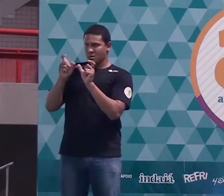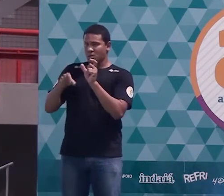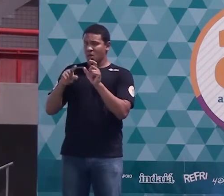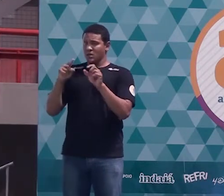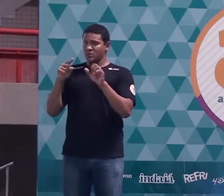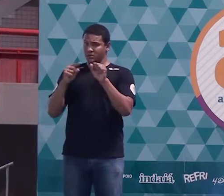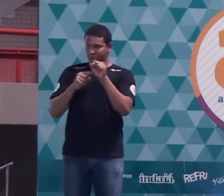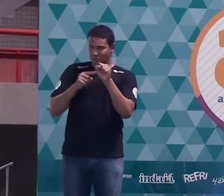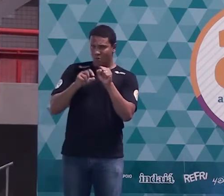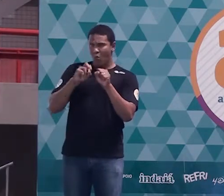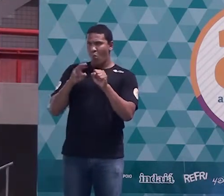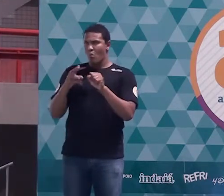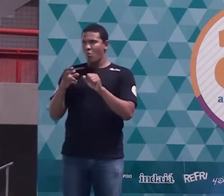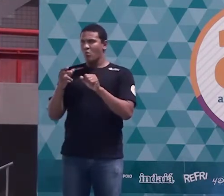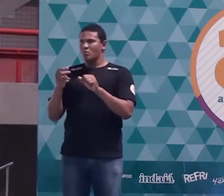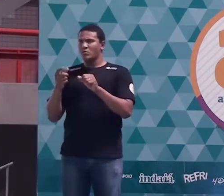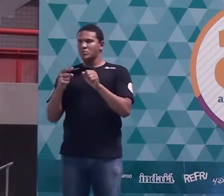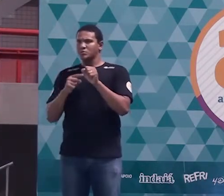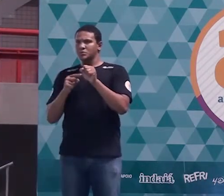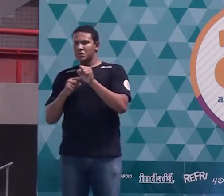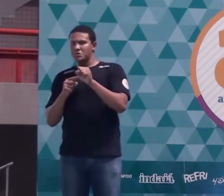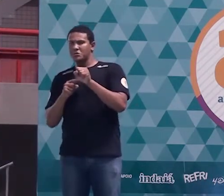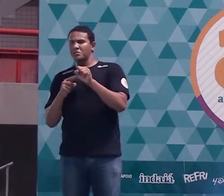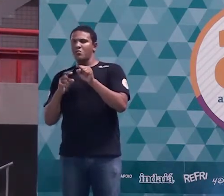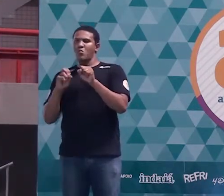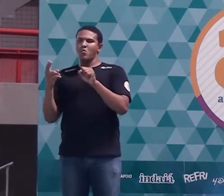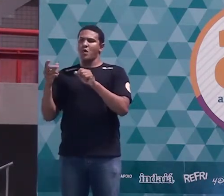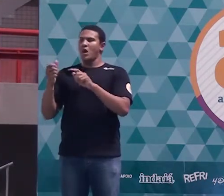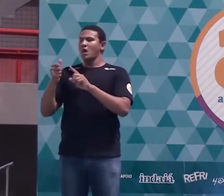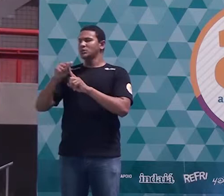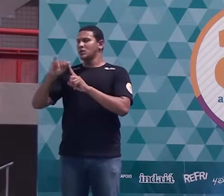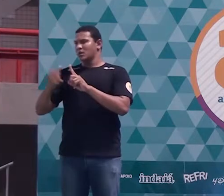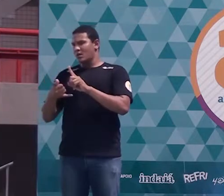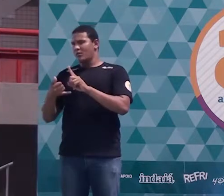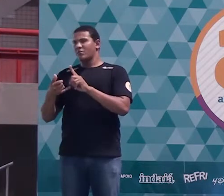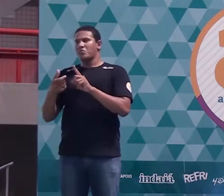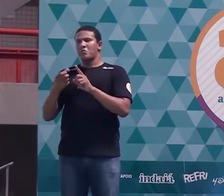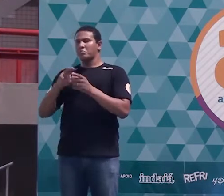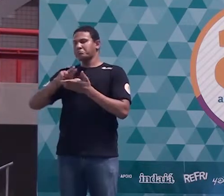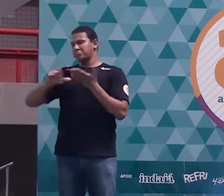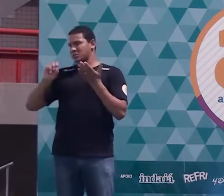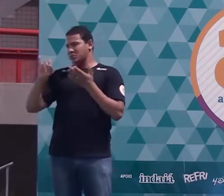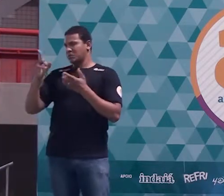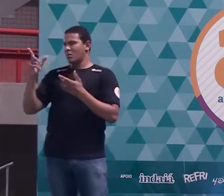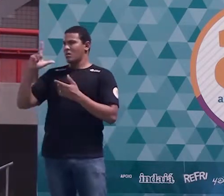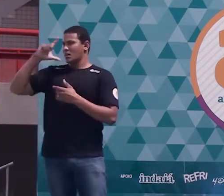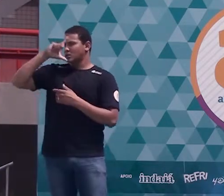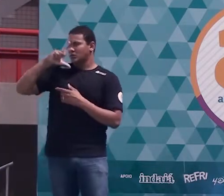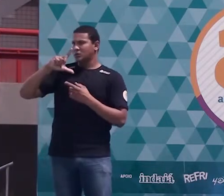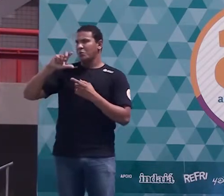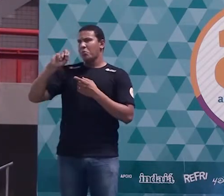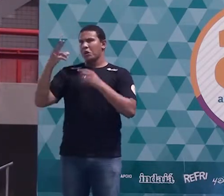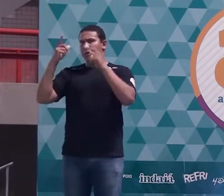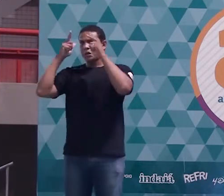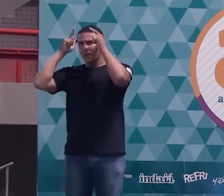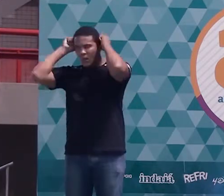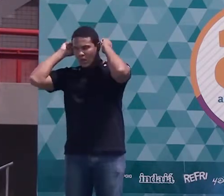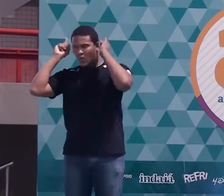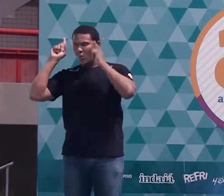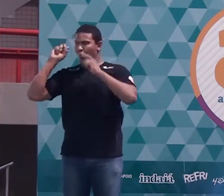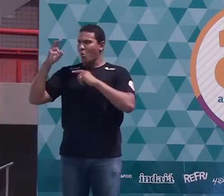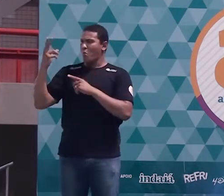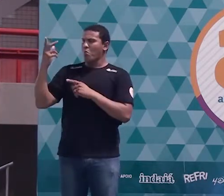precisa saber se essa palavra veio do grego, se ela veio do latim, se ela é uma palavra africana. Você não precisa saber a origem da